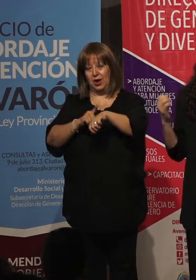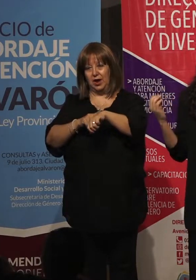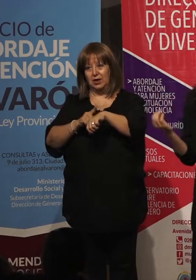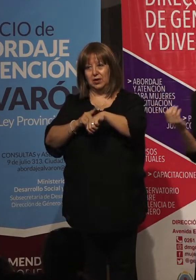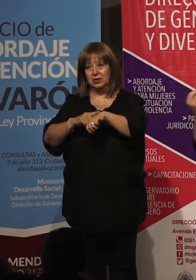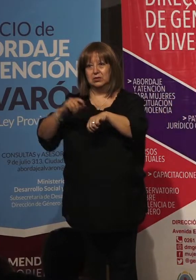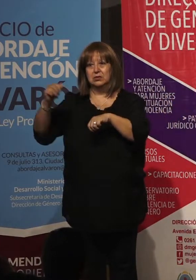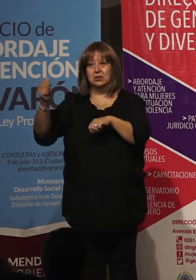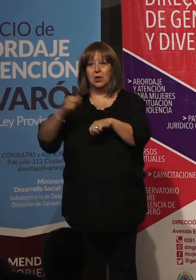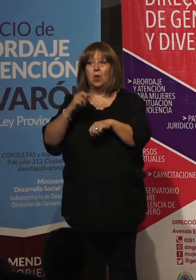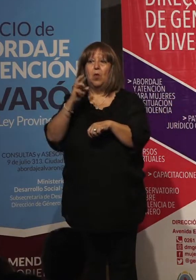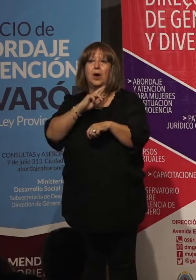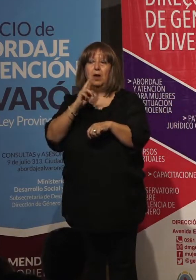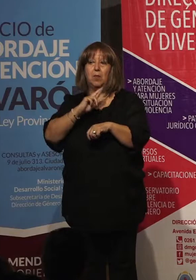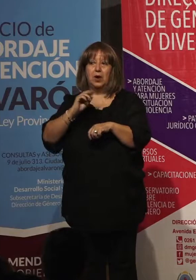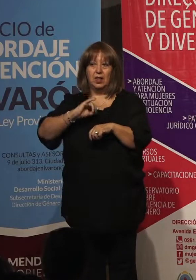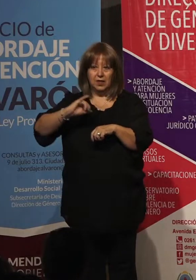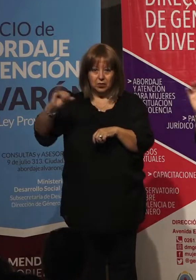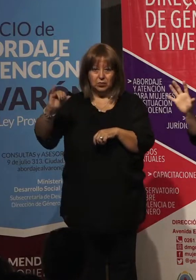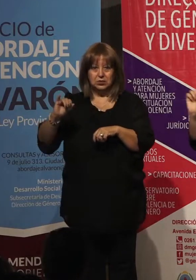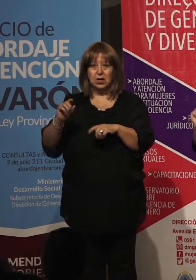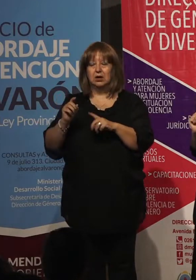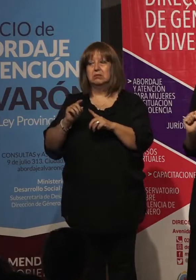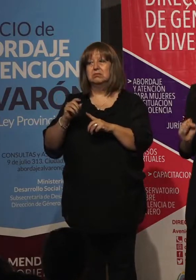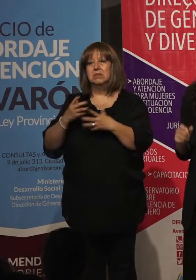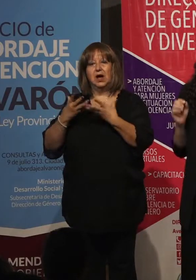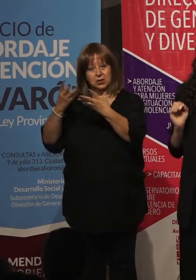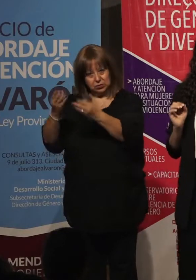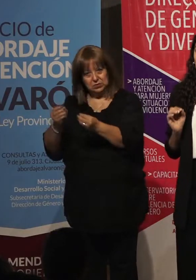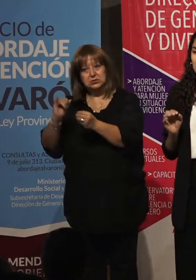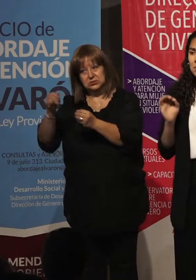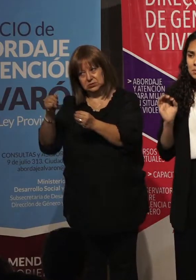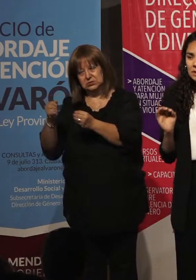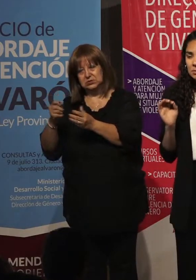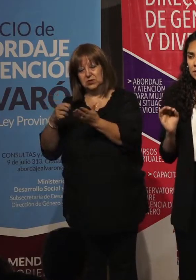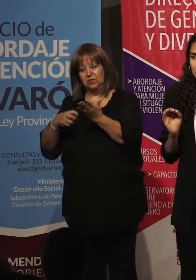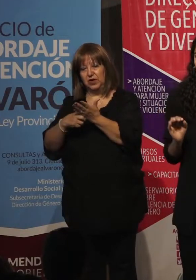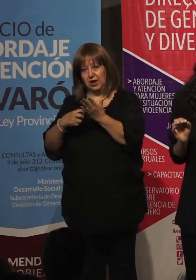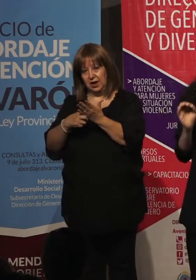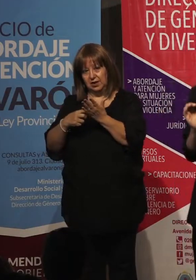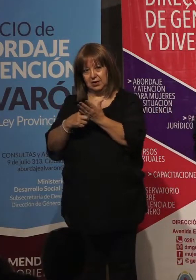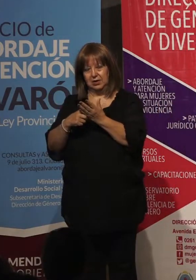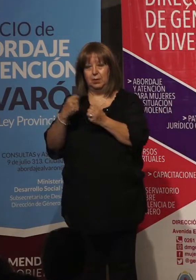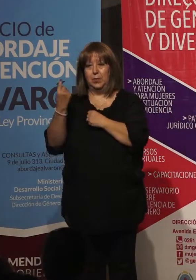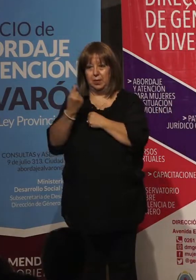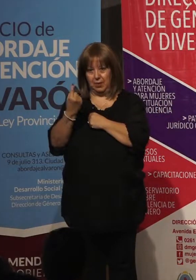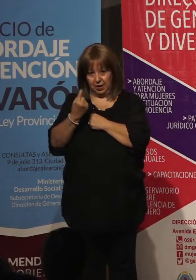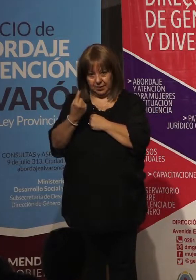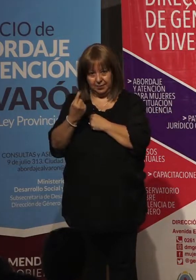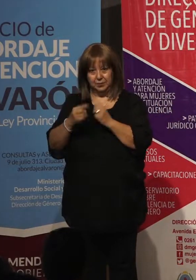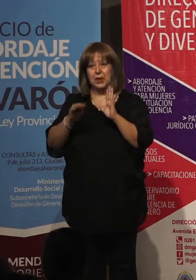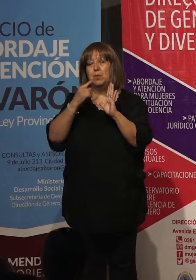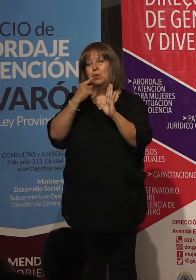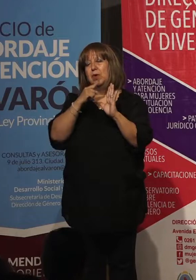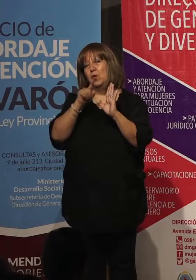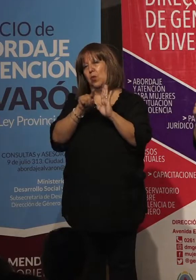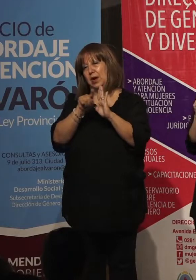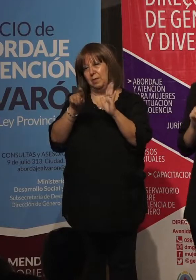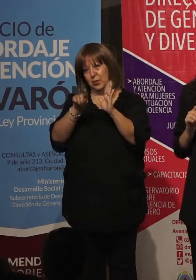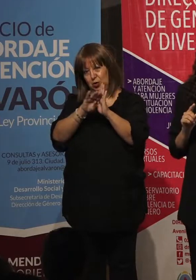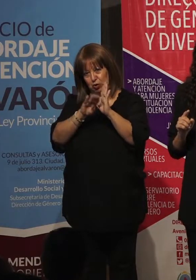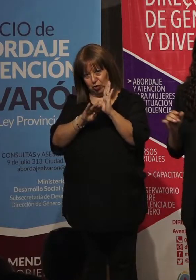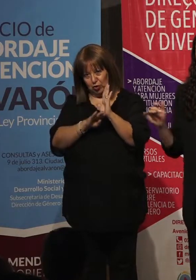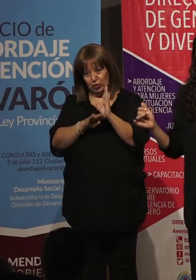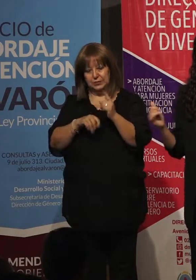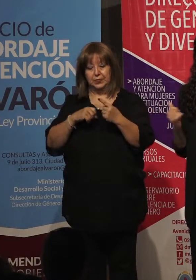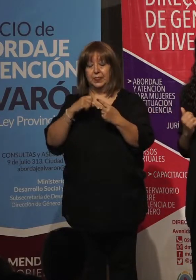sea que vaya una mujer a hacer esa denuncia, va a estar el ayudante fiscal para tomar las primeras medidas que nos indica el protocolo, ¿sí? Y si